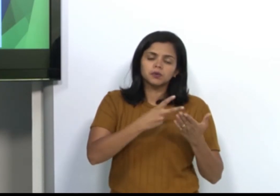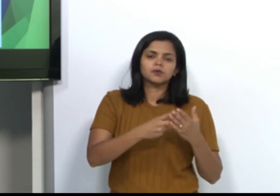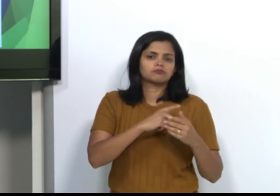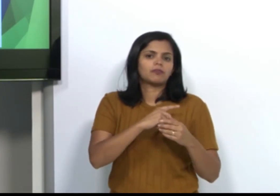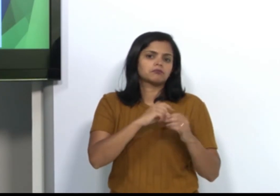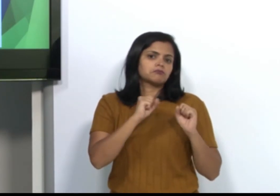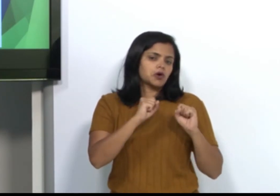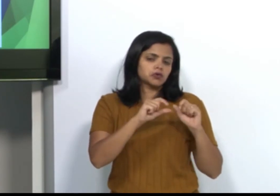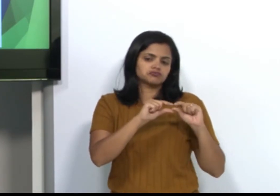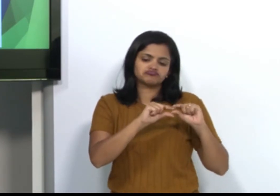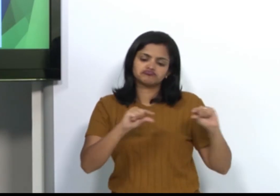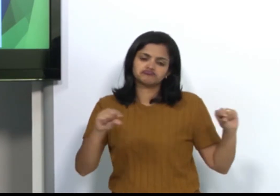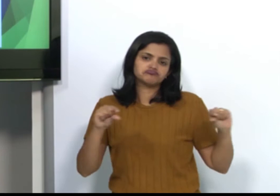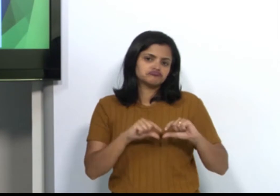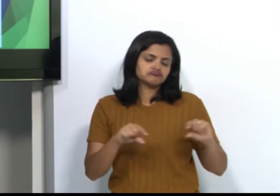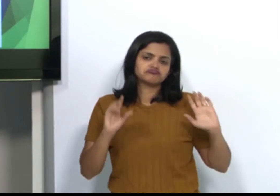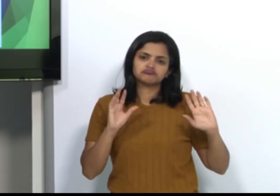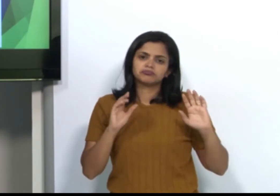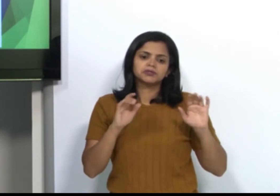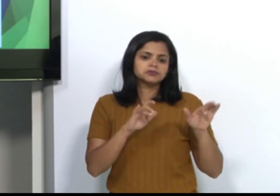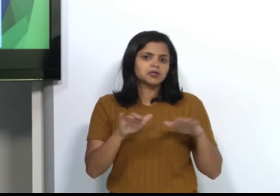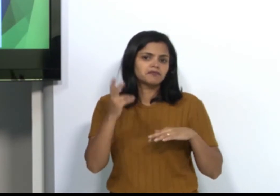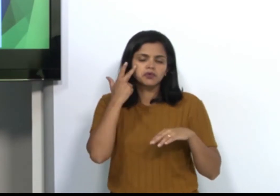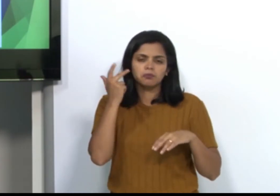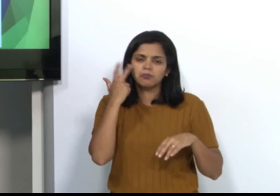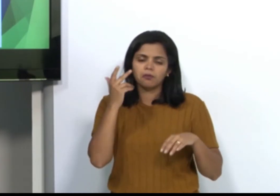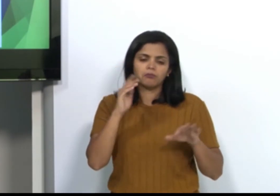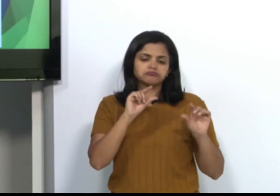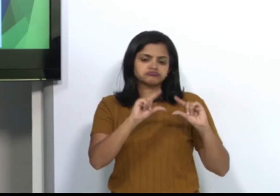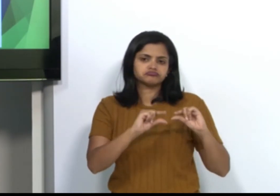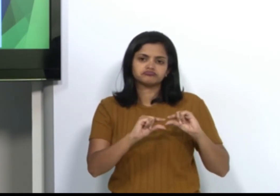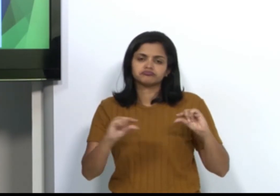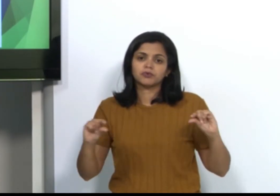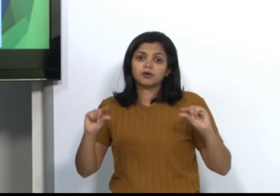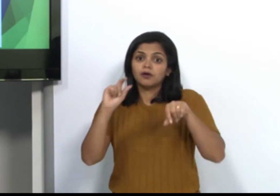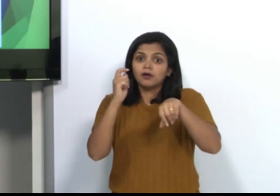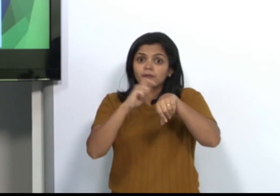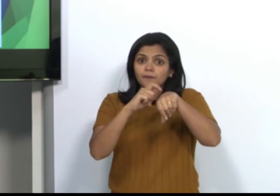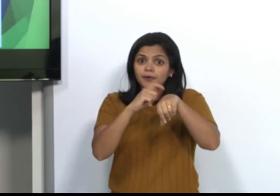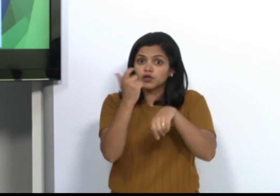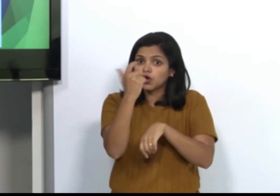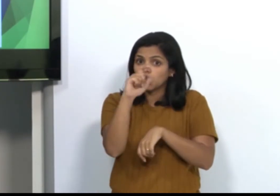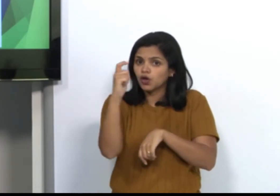Abaixo colocamos ali a tradução em português. Pode ser colocado tranquilamente.